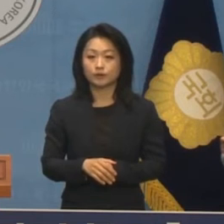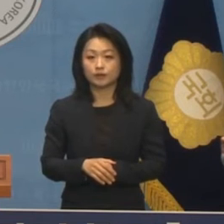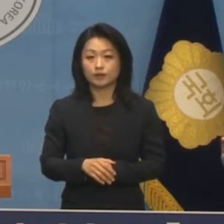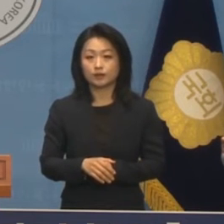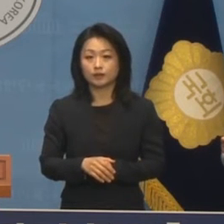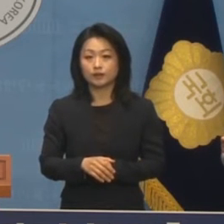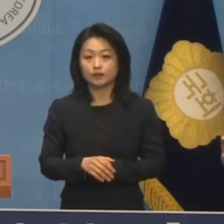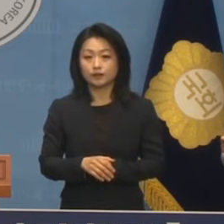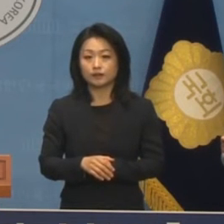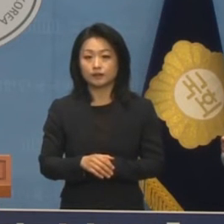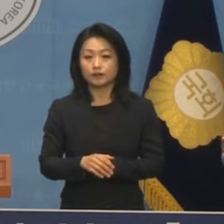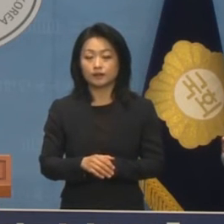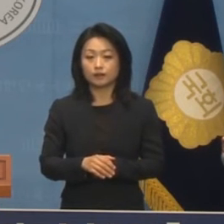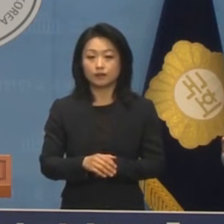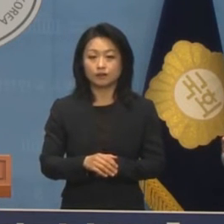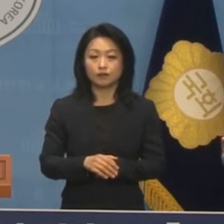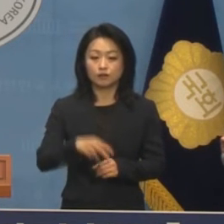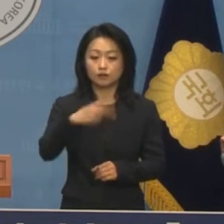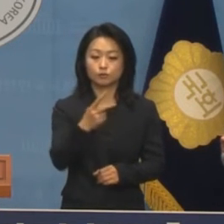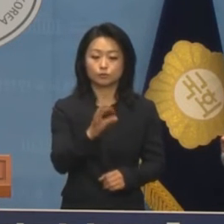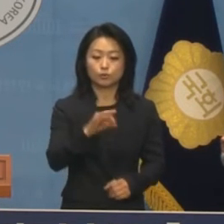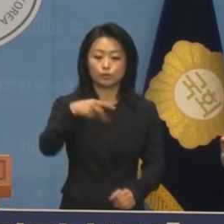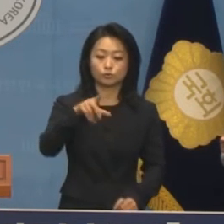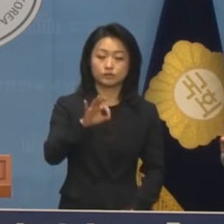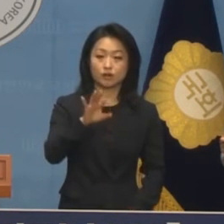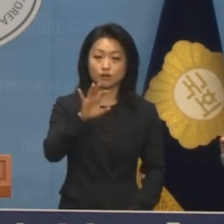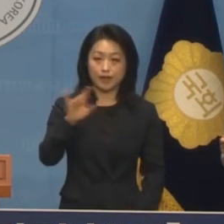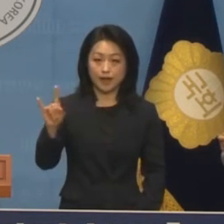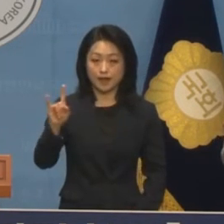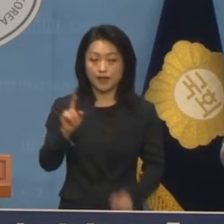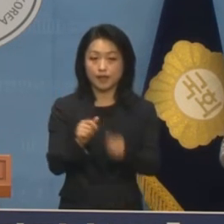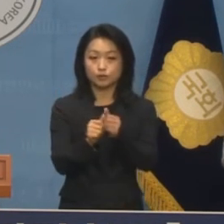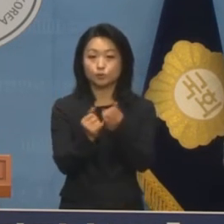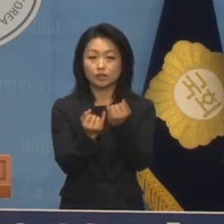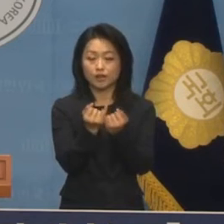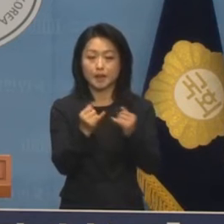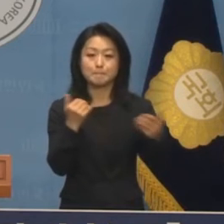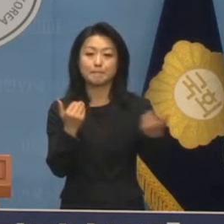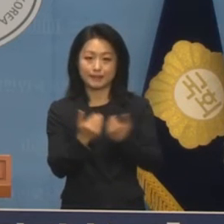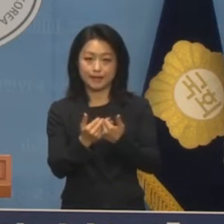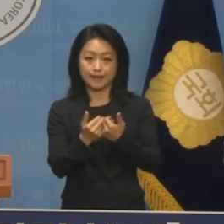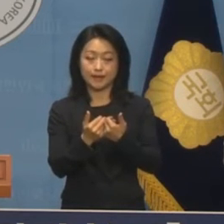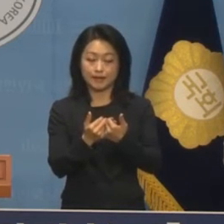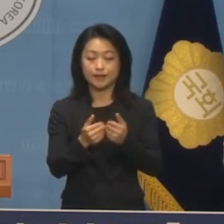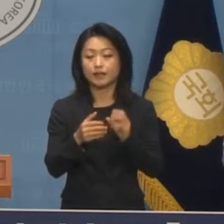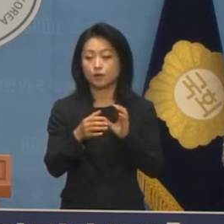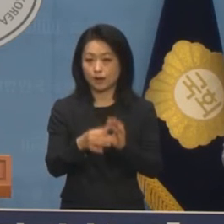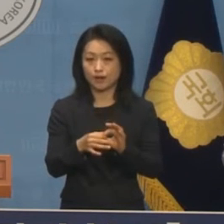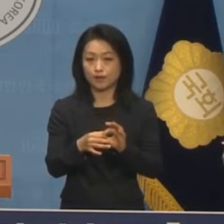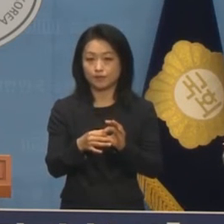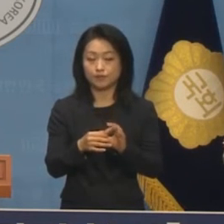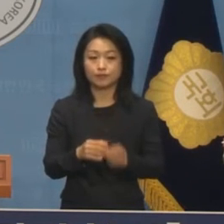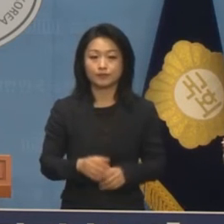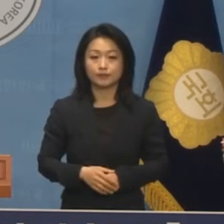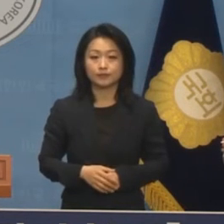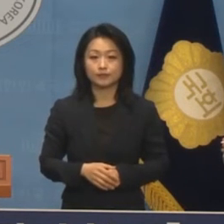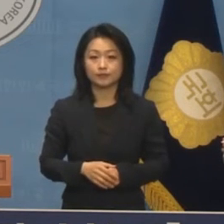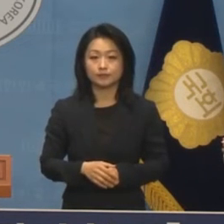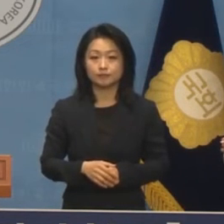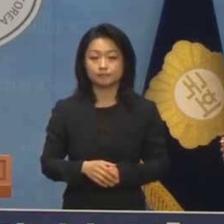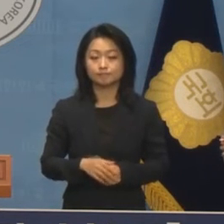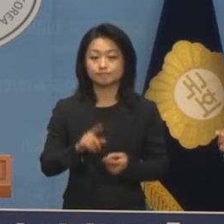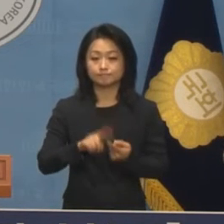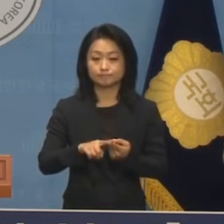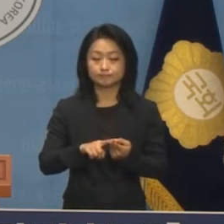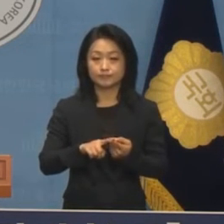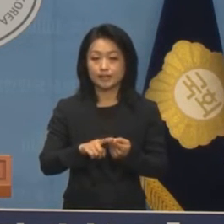반동성애 기독시민연대 또 자유인권 실천 국민행동 공동대표이신 우리 주요셉 목사님께서